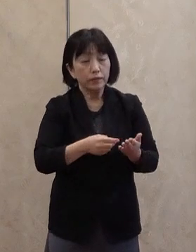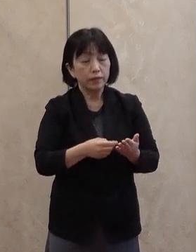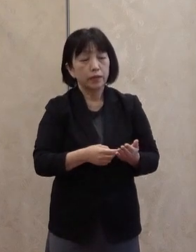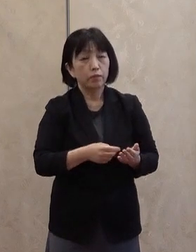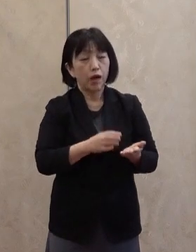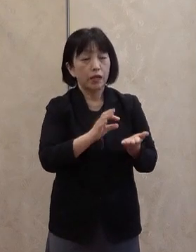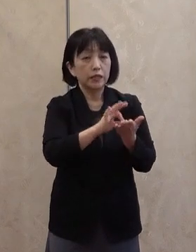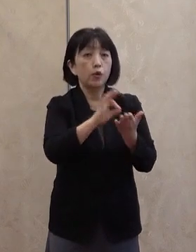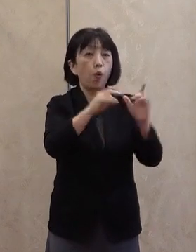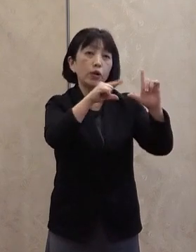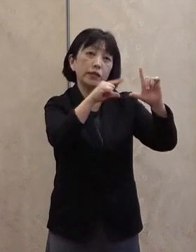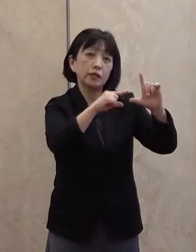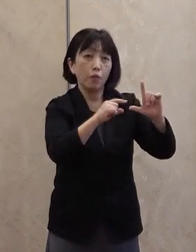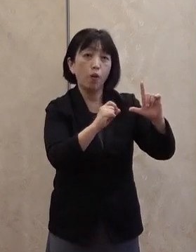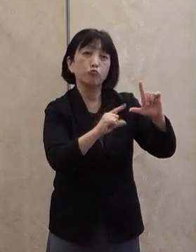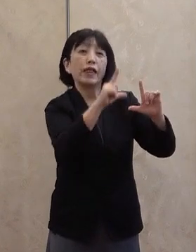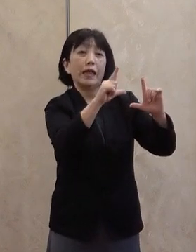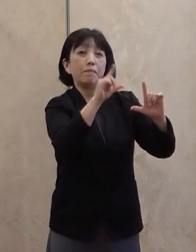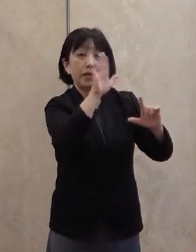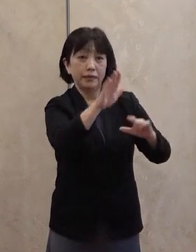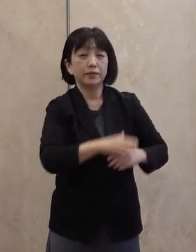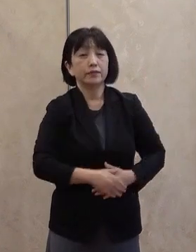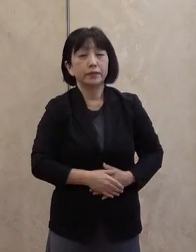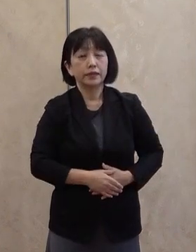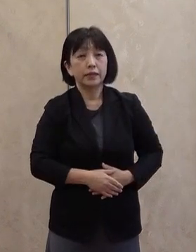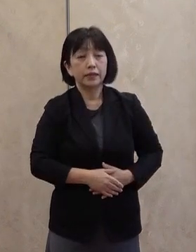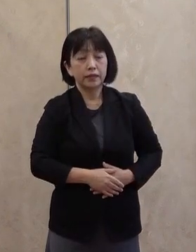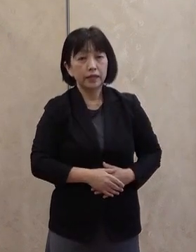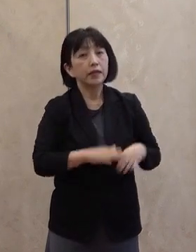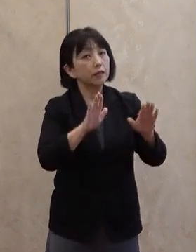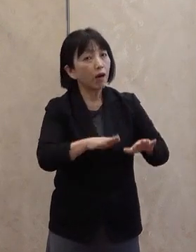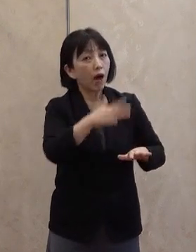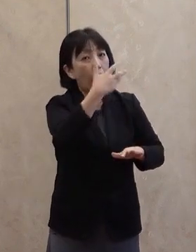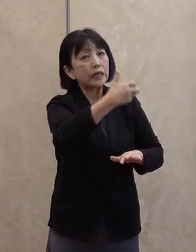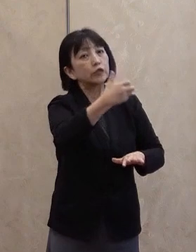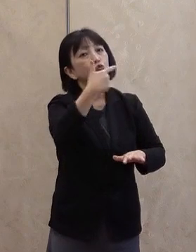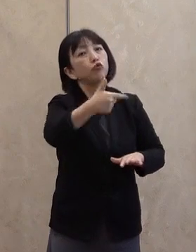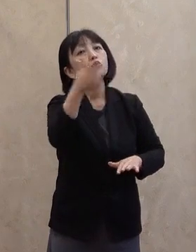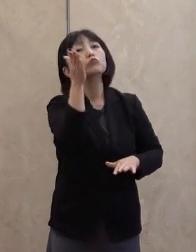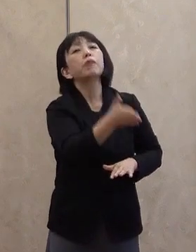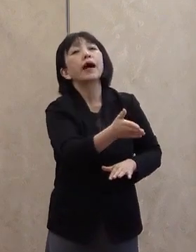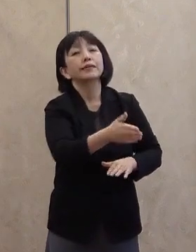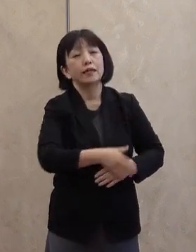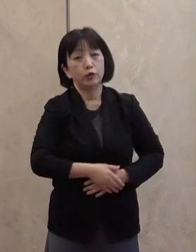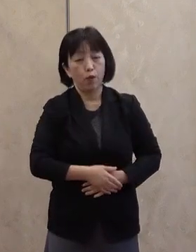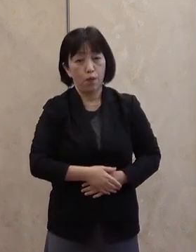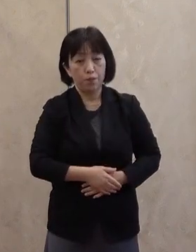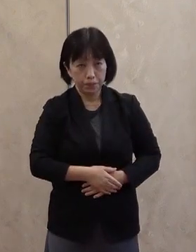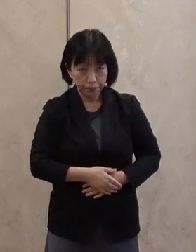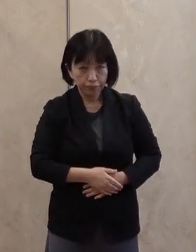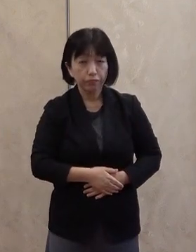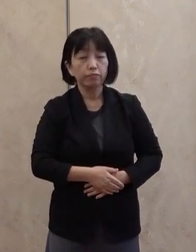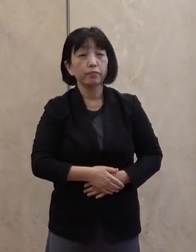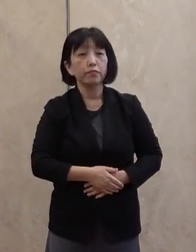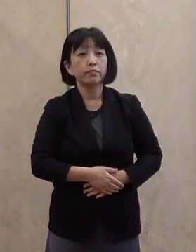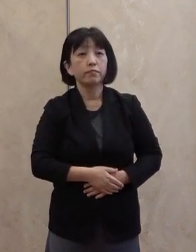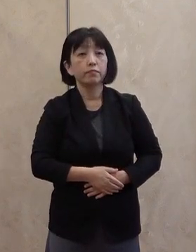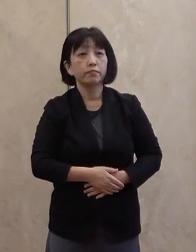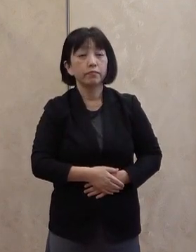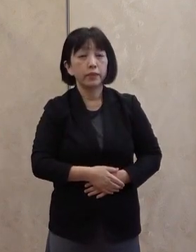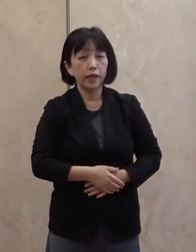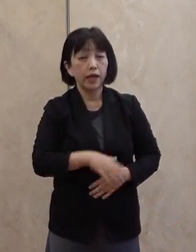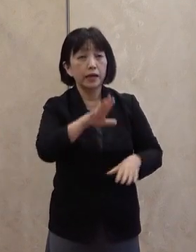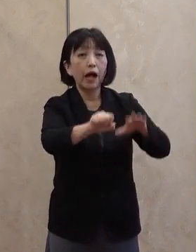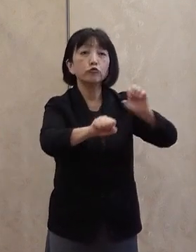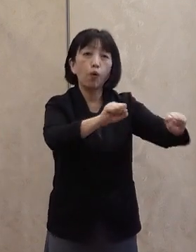数、今日現在の運用病床の使用率ですけれども 86% になっているという状況です。そして確保病床数でい